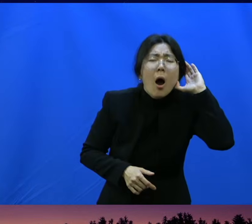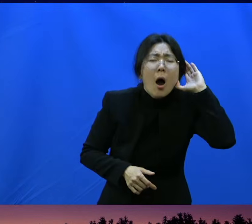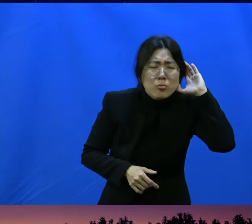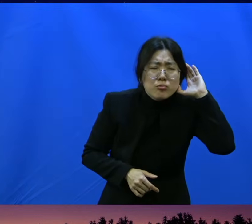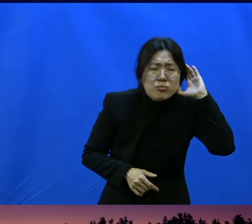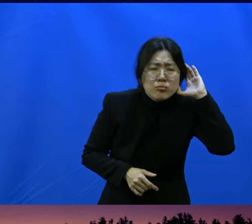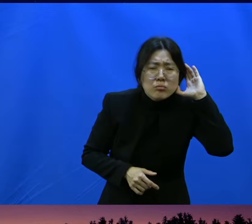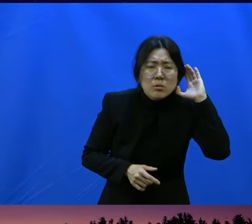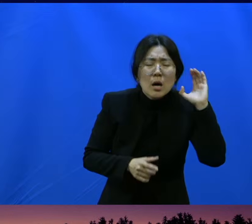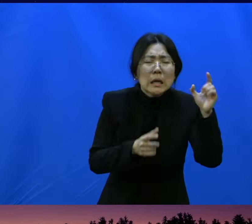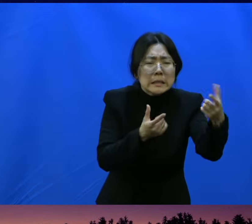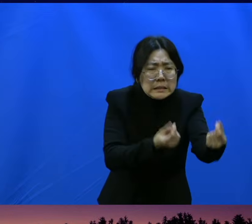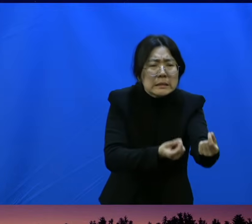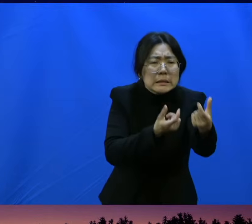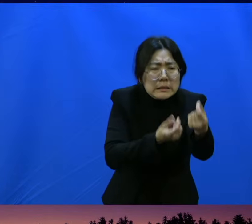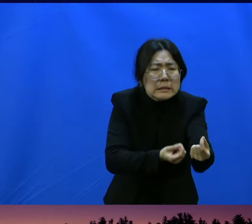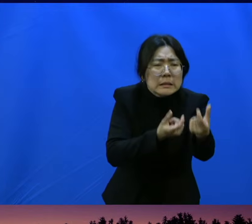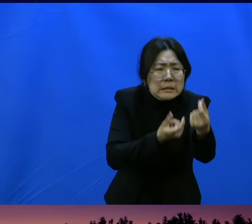함께 할 줄을 모르는 거죠.